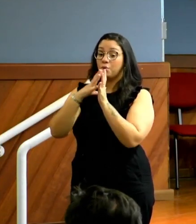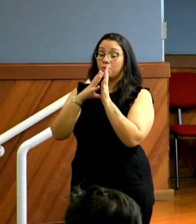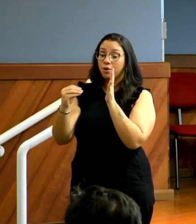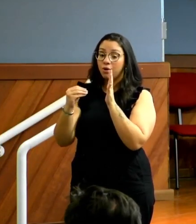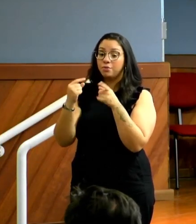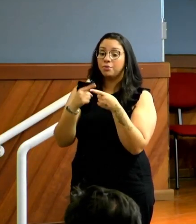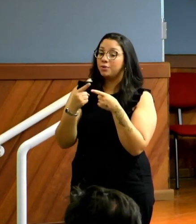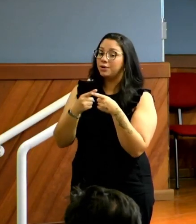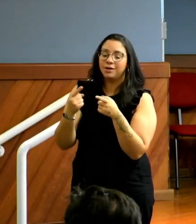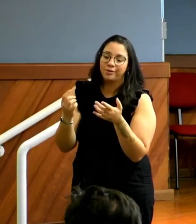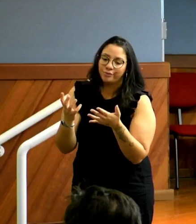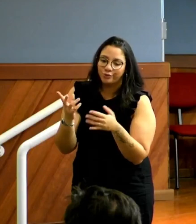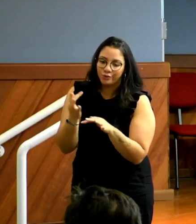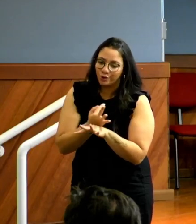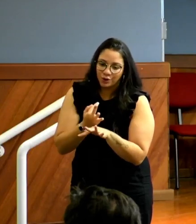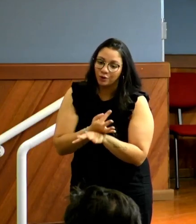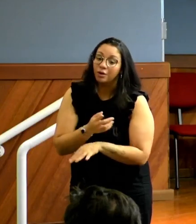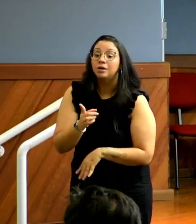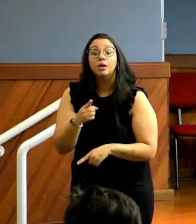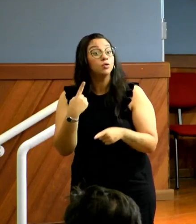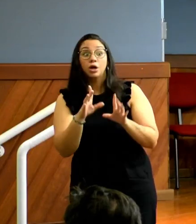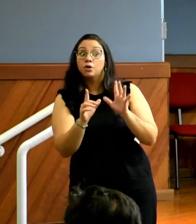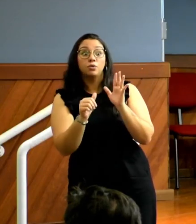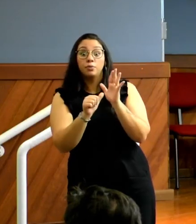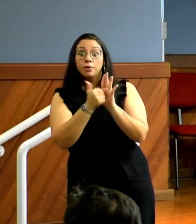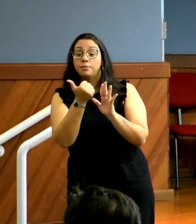Porque não aguentou, né? Provavelmente, né?